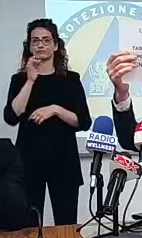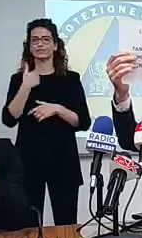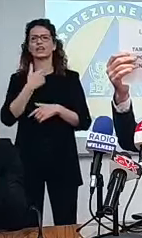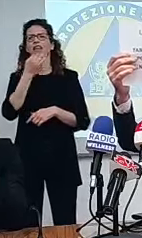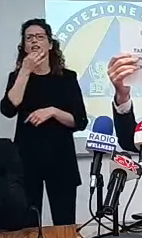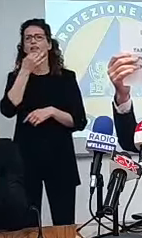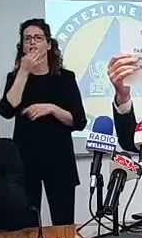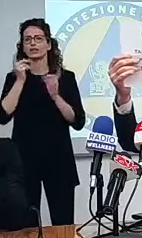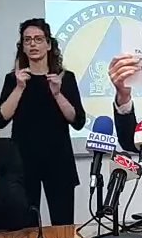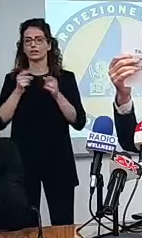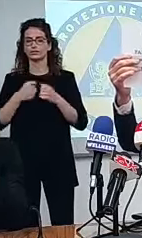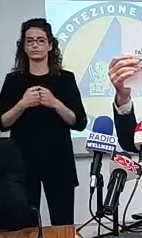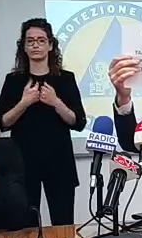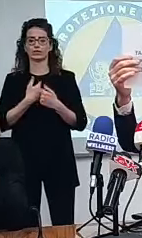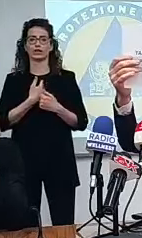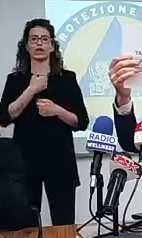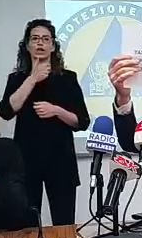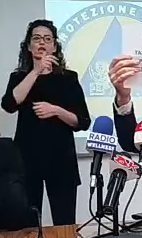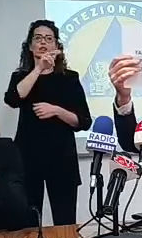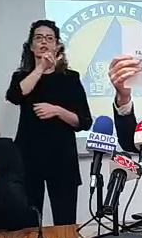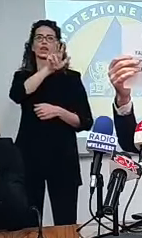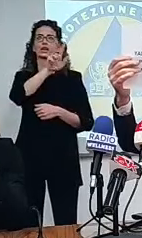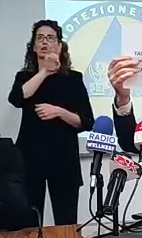Cosa vuol dire? Vuol dire che su